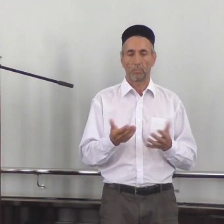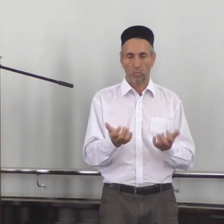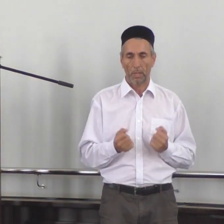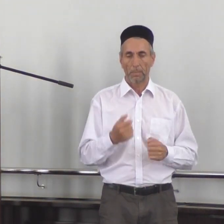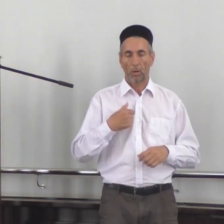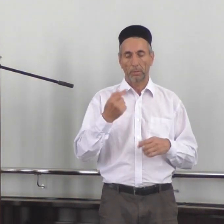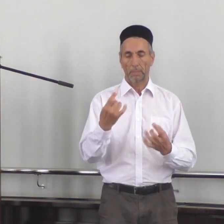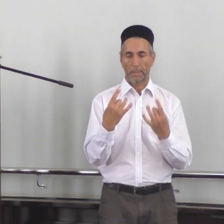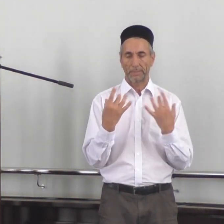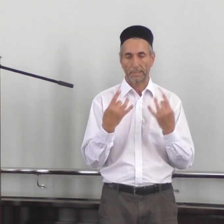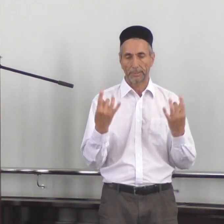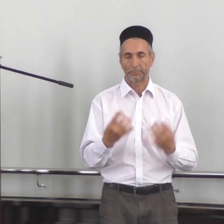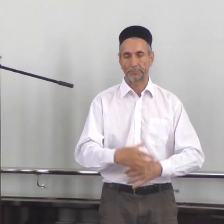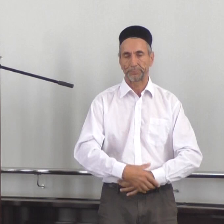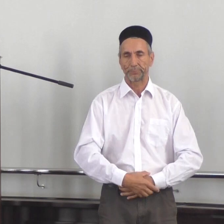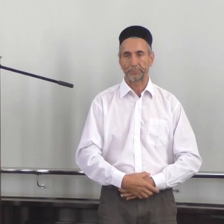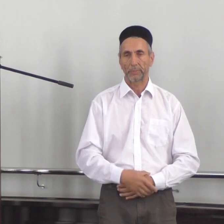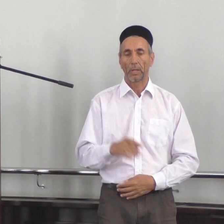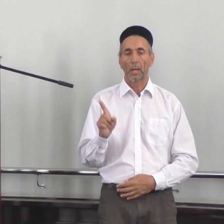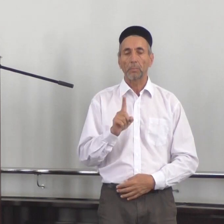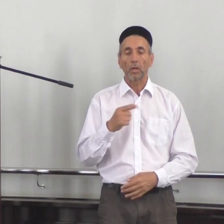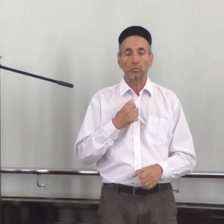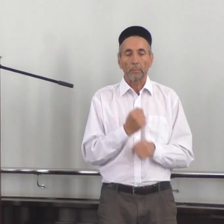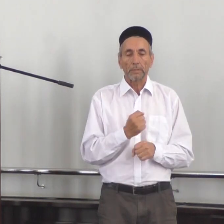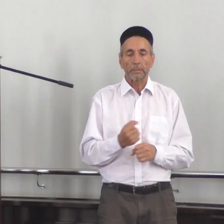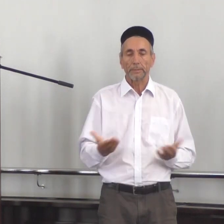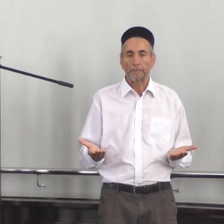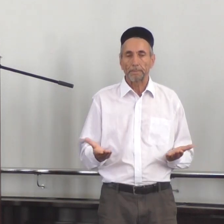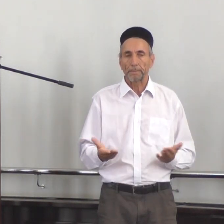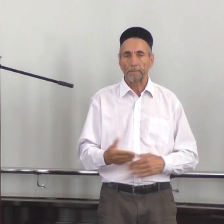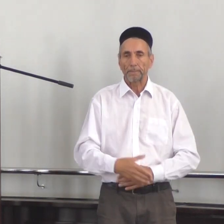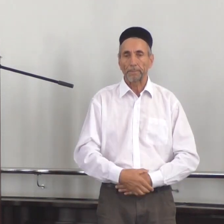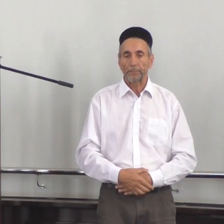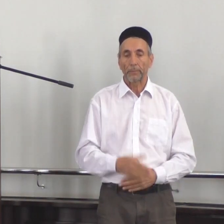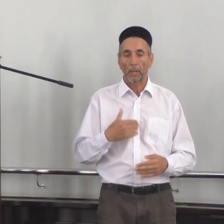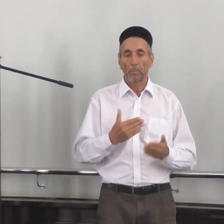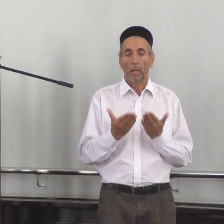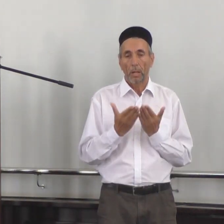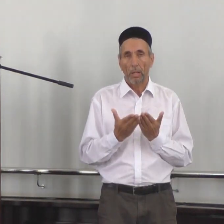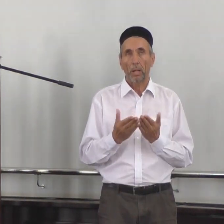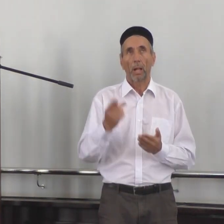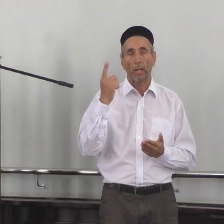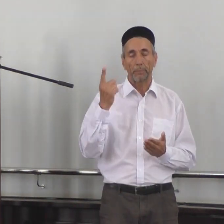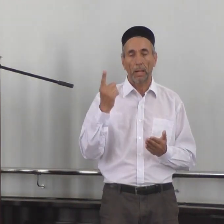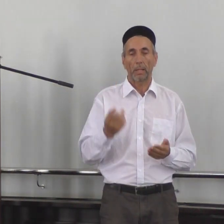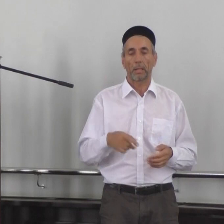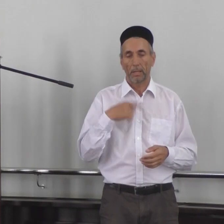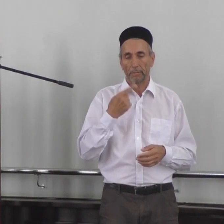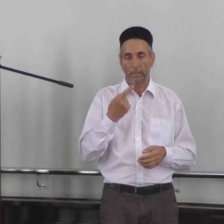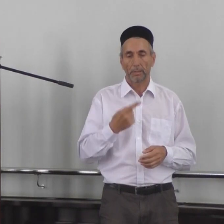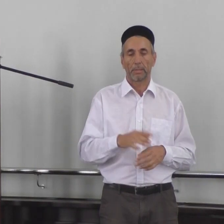аңлата безгә. Без нәрсә эшләргә тиешле булабыз? Дуа кылып, Аллаһка шөкер,